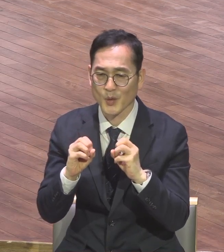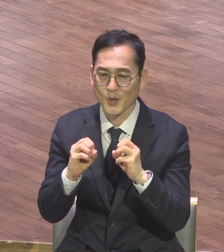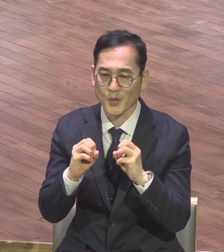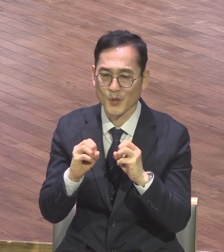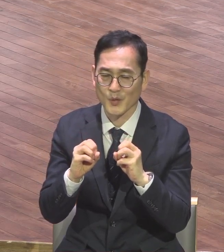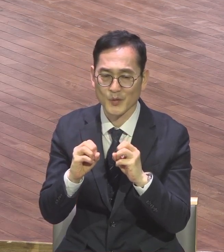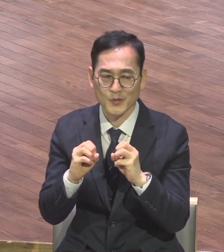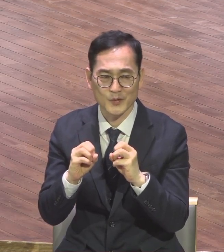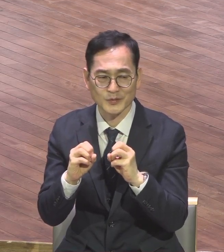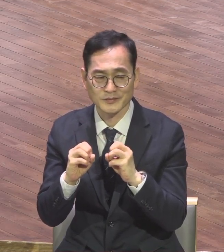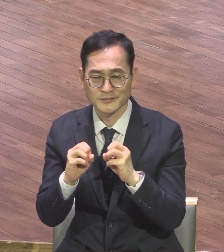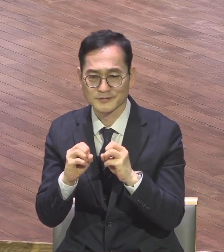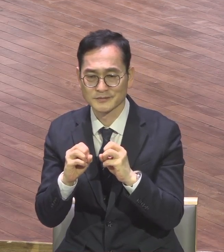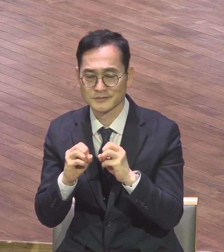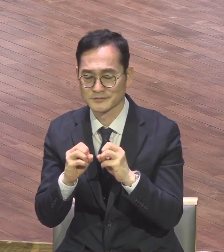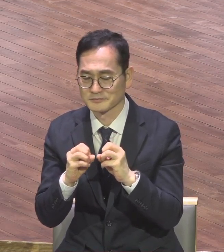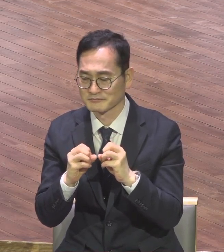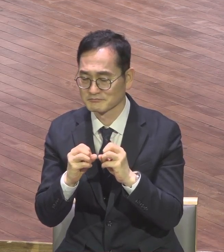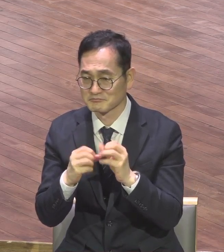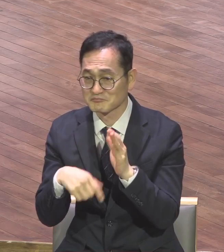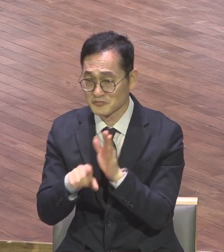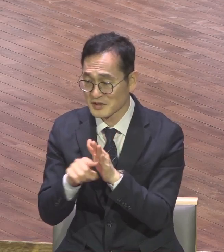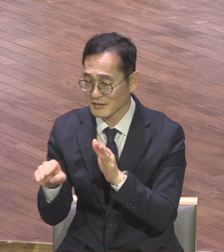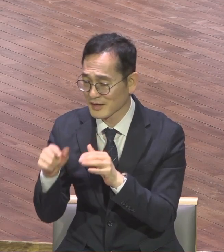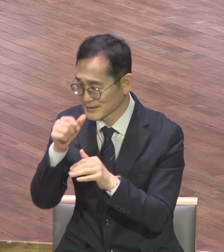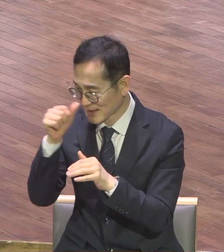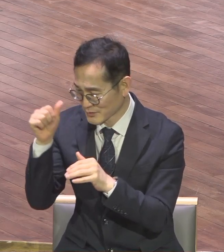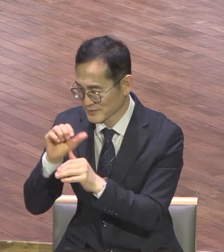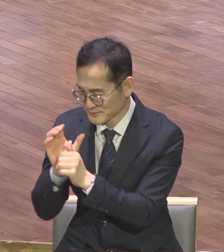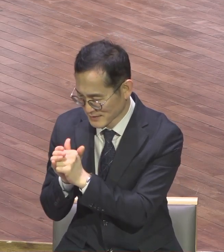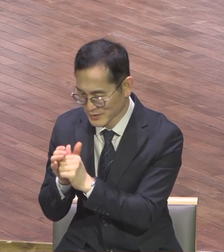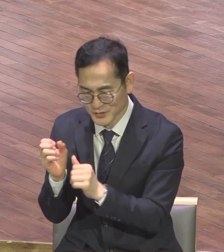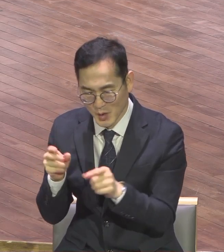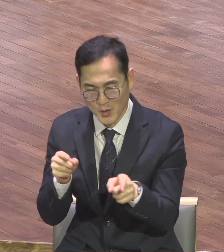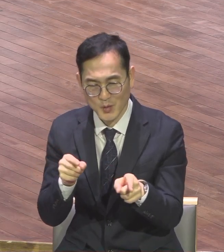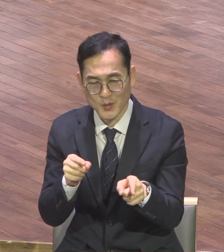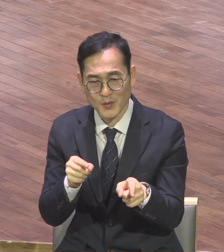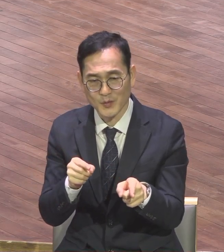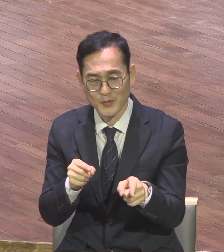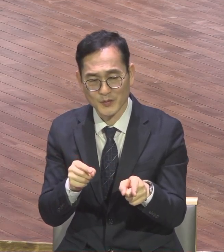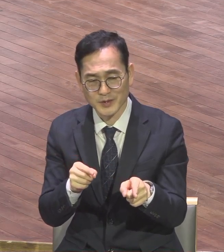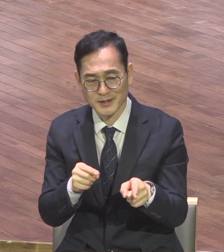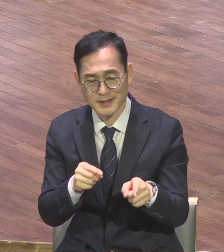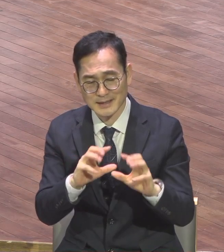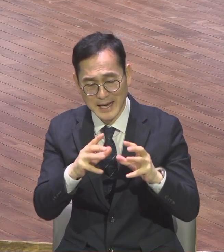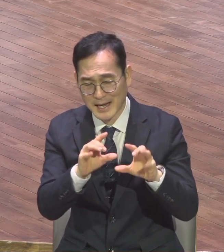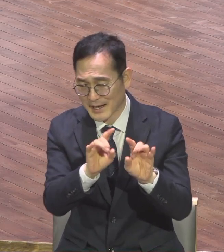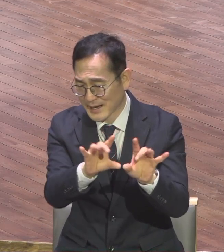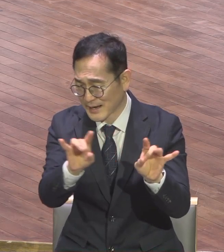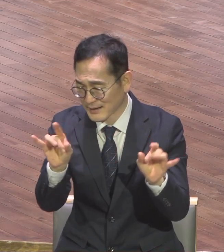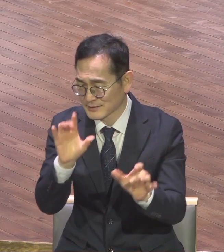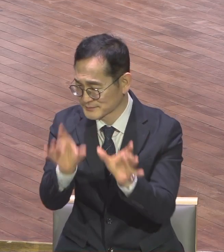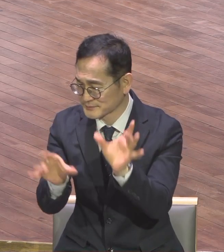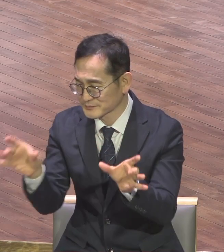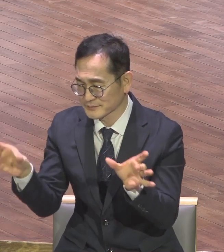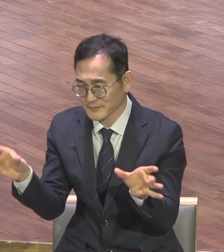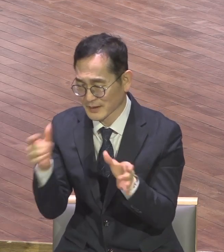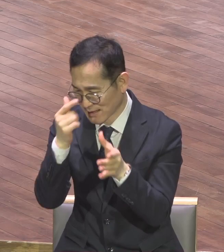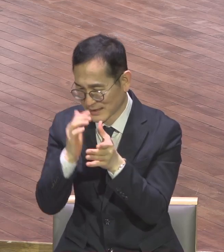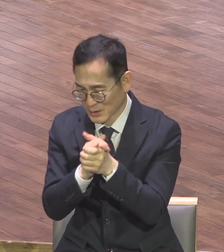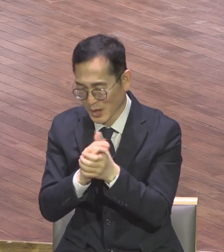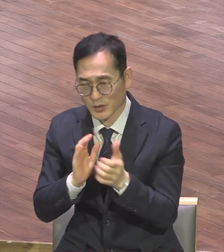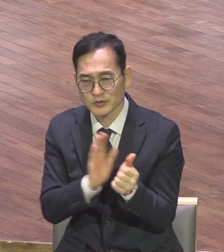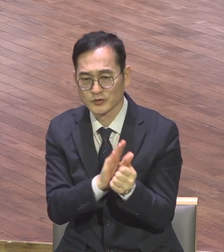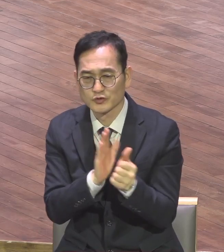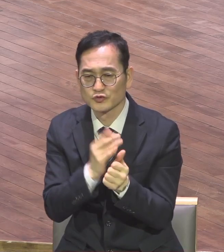그래서 여러분들이 구체적으로 실감나게 237 나라를 위해서 기도하는 그러한 장로들이 될 줄로